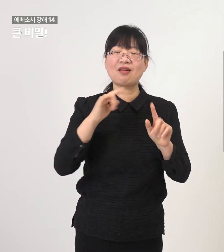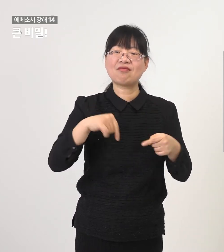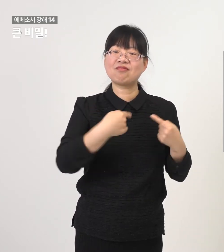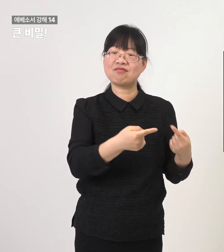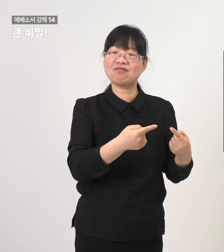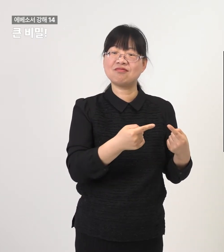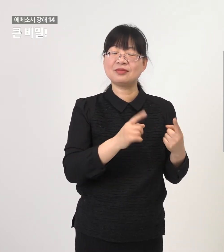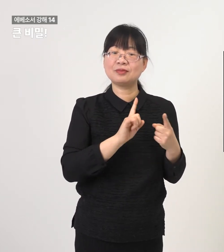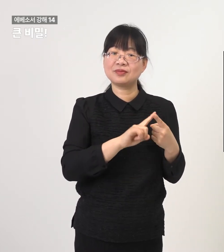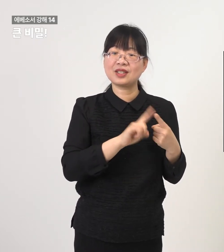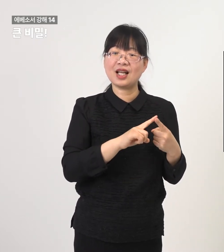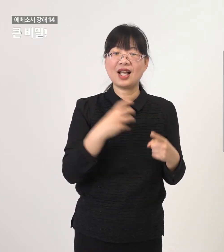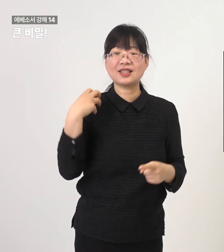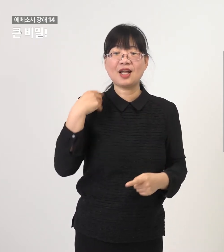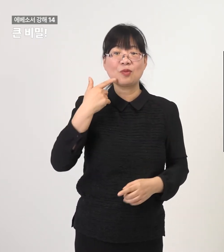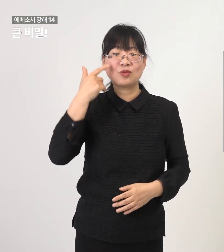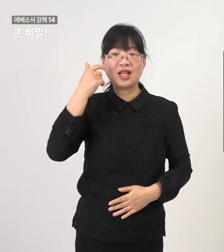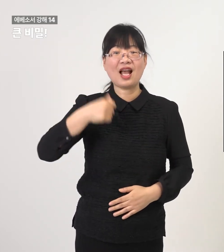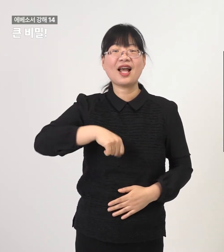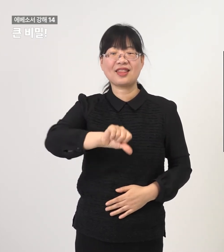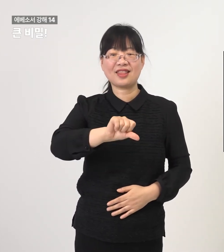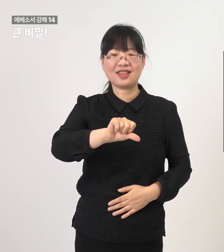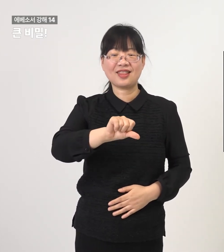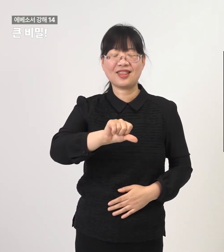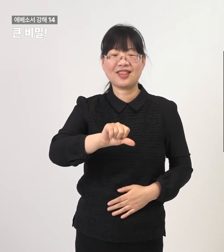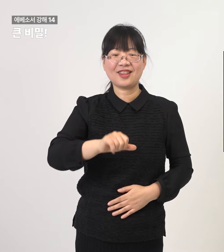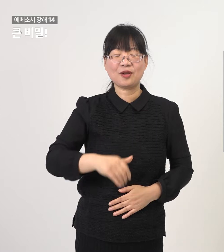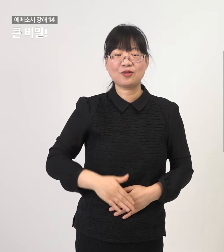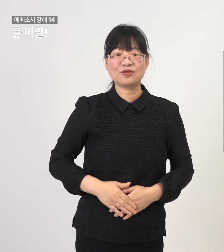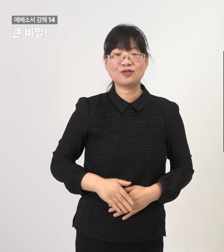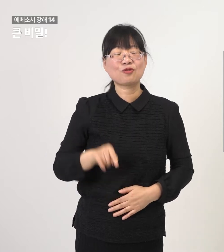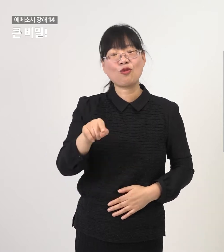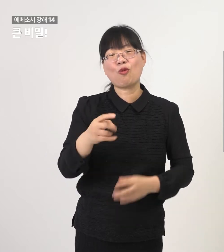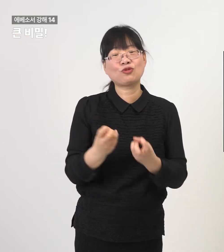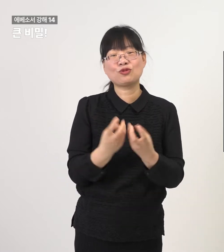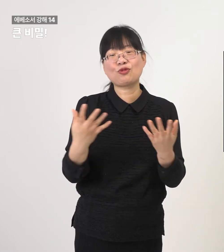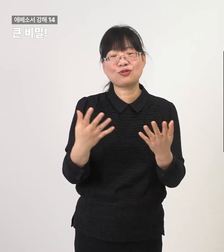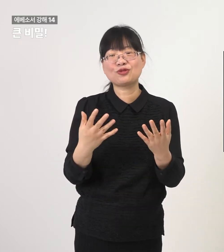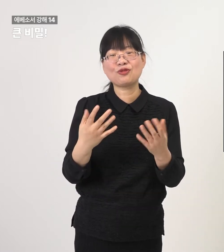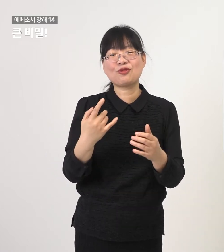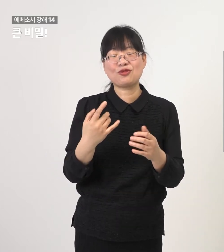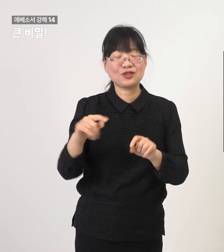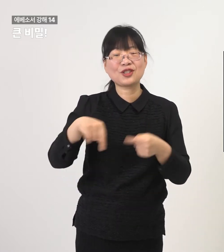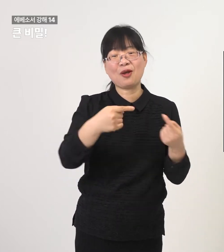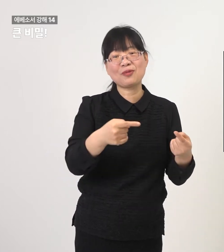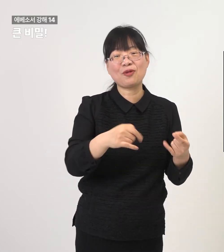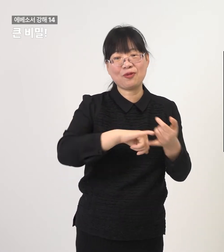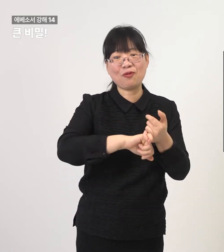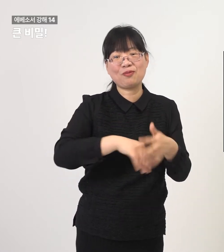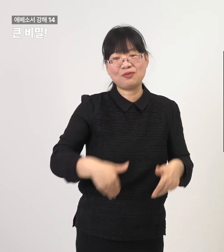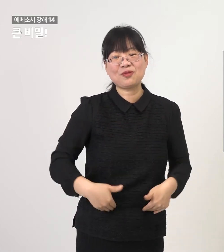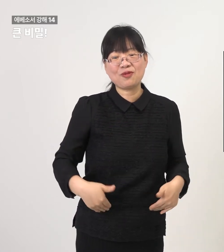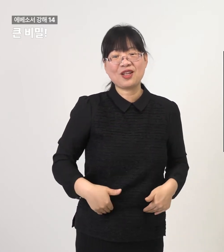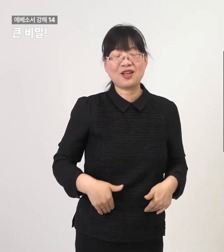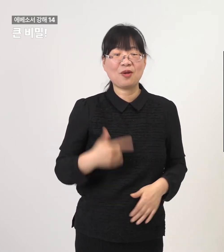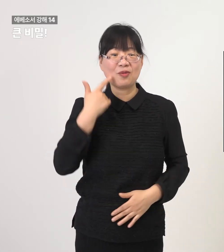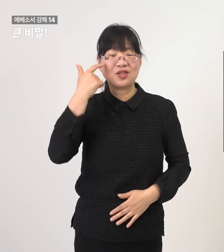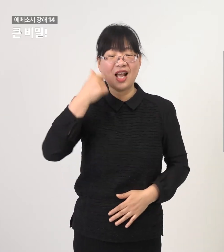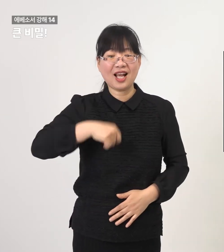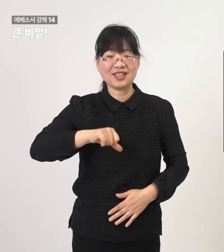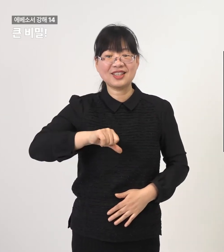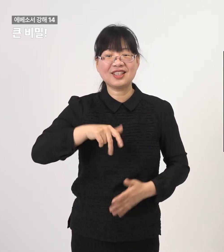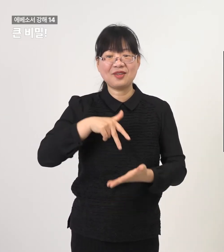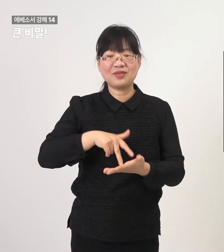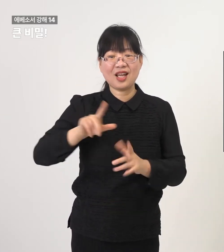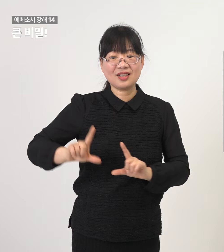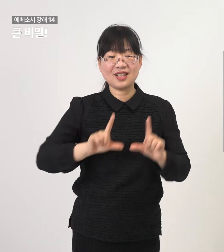한 명은 담임 목사님 아들이에요. 걔는 운명적으로 와야 돼요. 네? 참 목사의 아들로 산다는